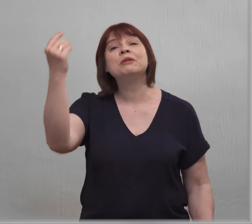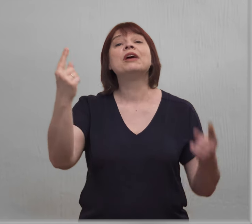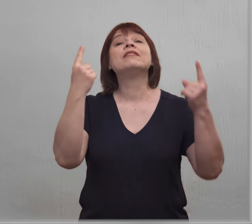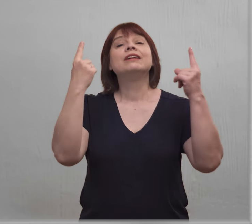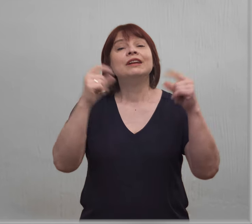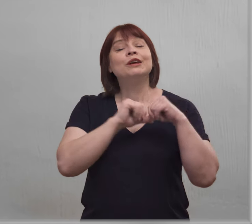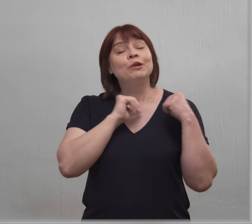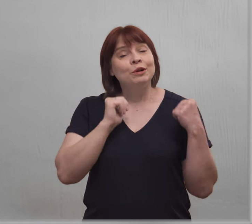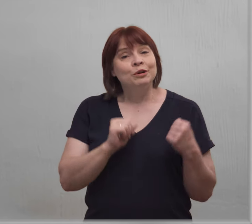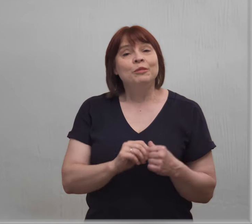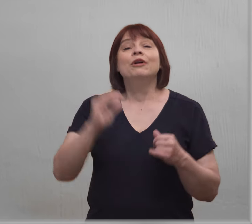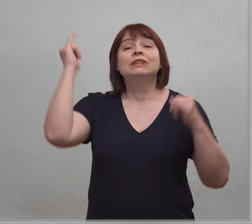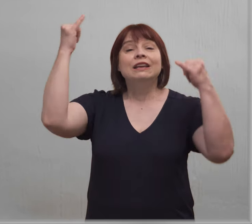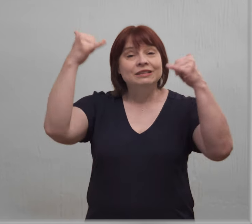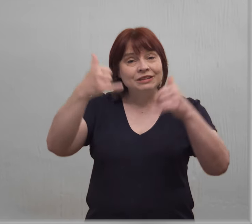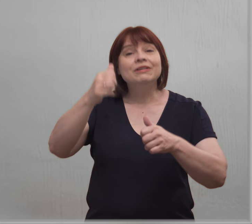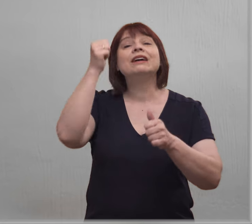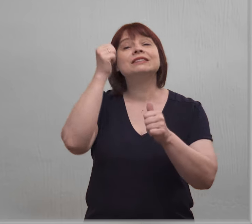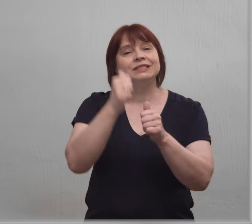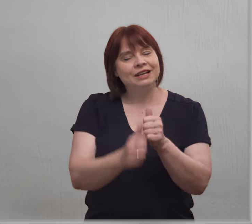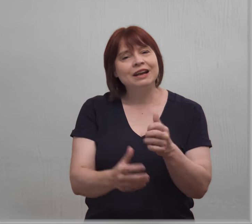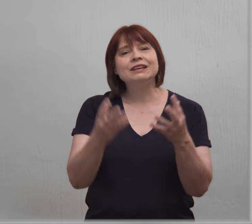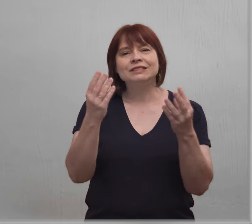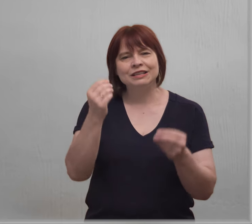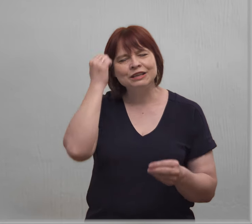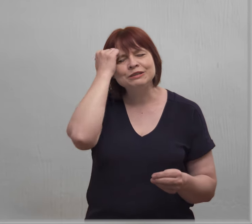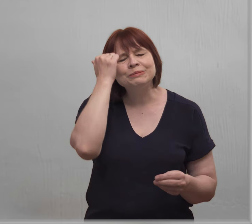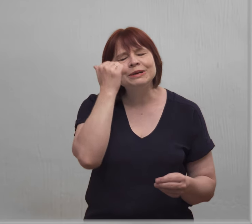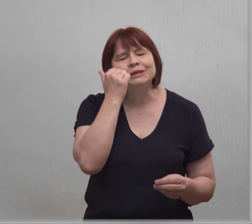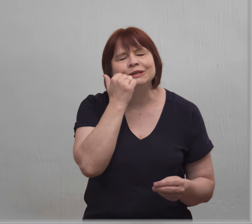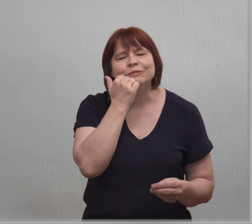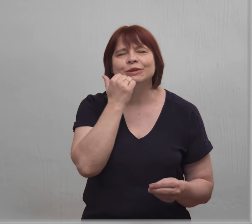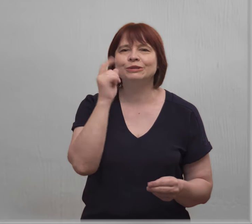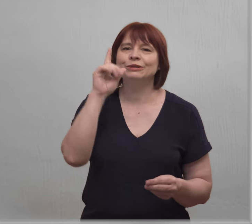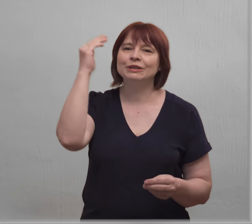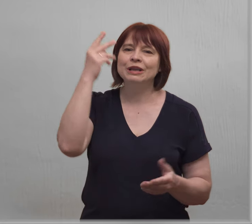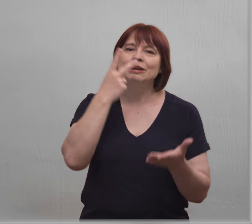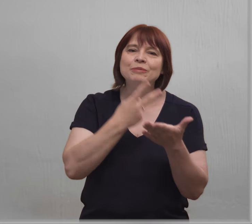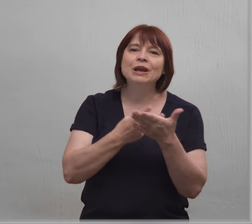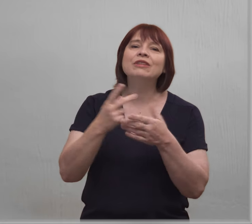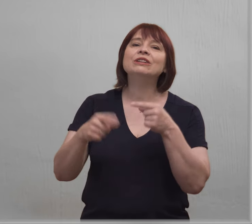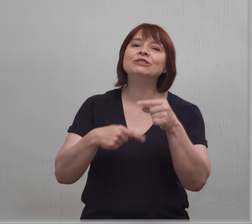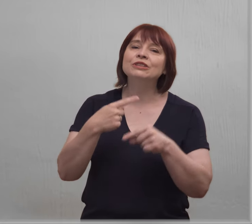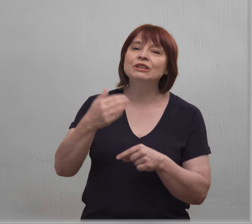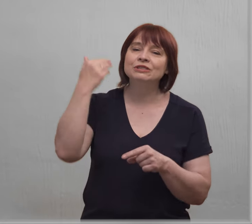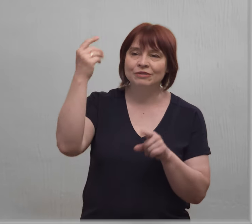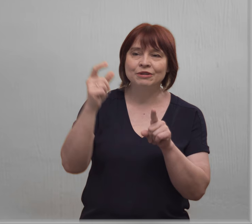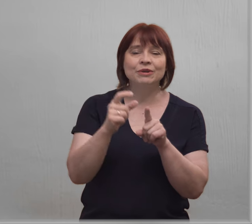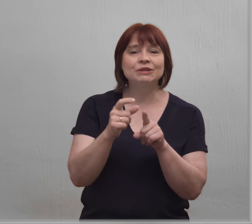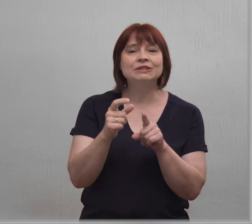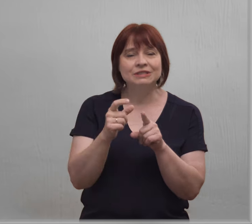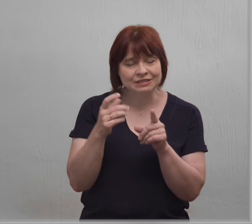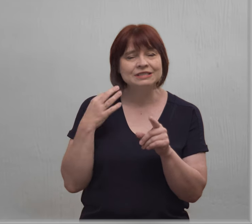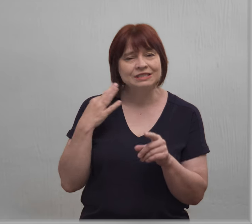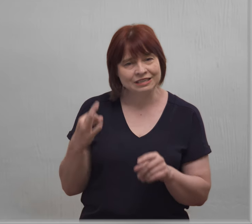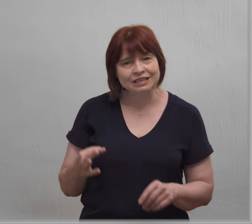Великую любовь, которую ты изливаешь каждый день. Спасибо, что ты проявил ее через Сына Своего. Отдал,